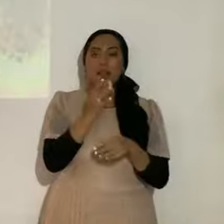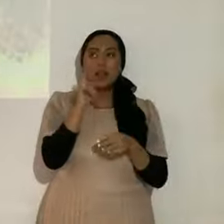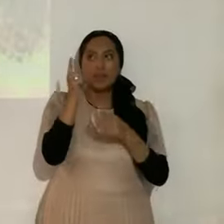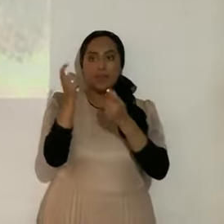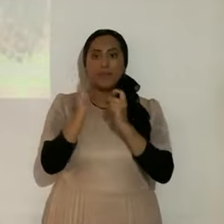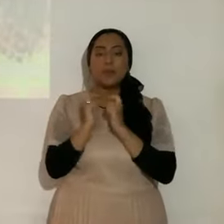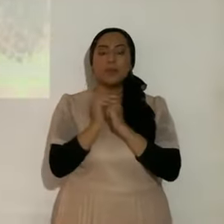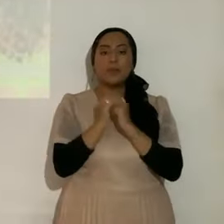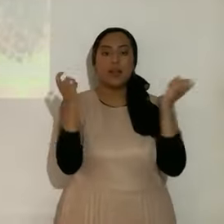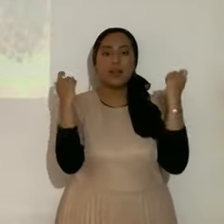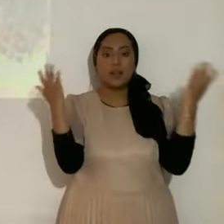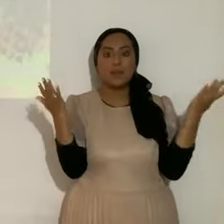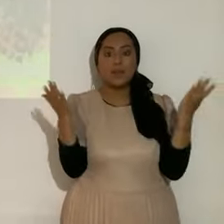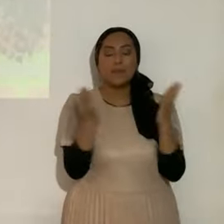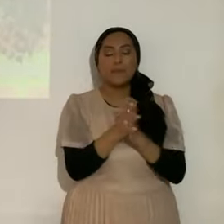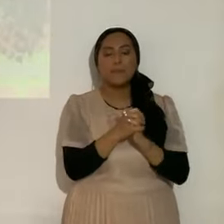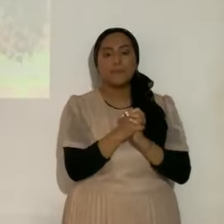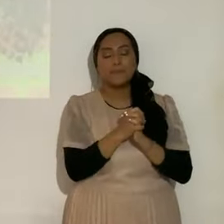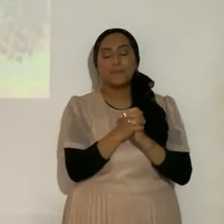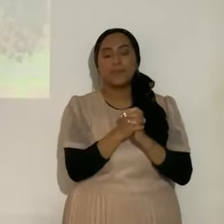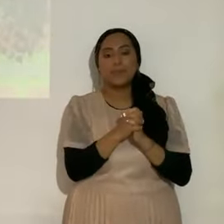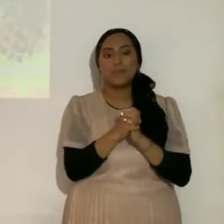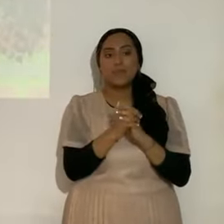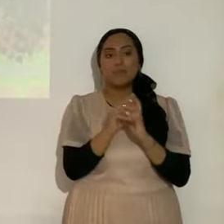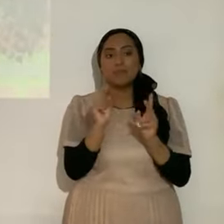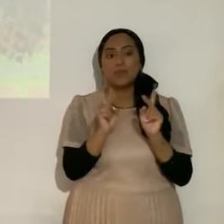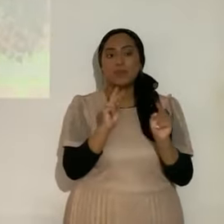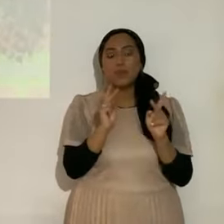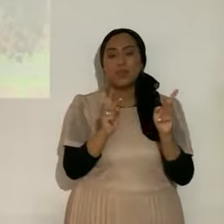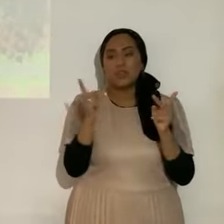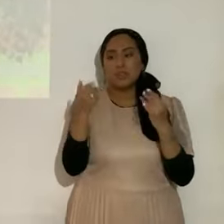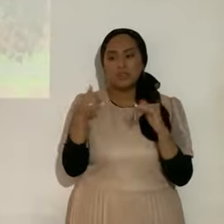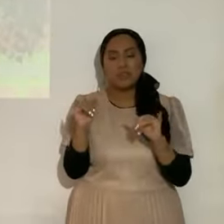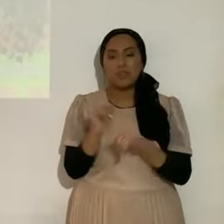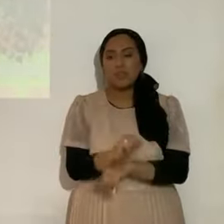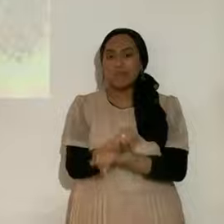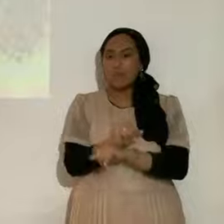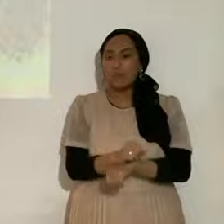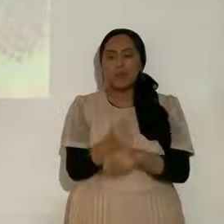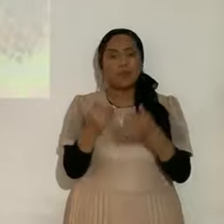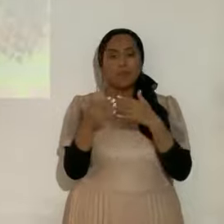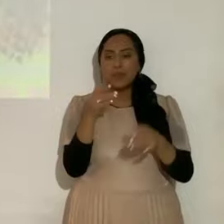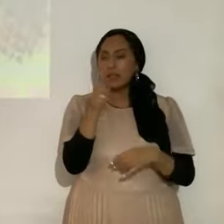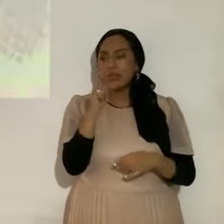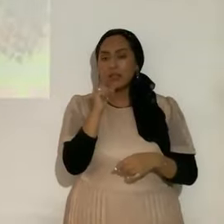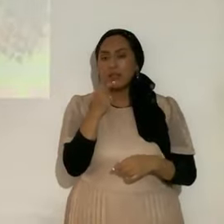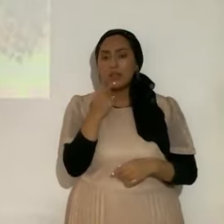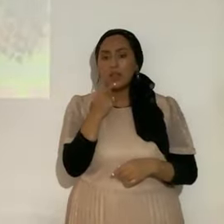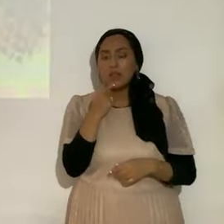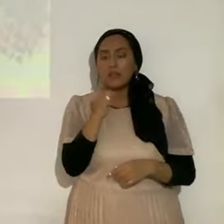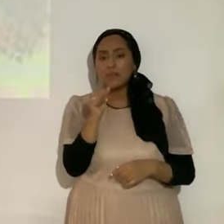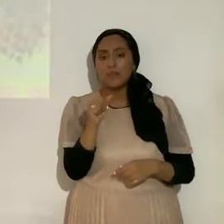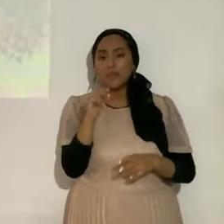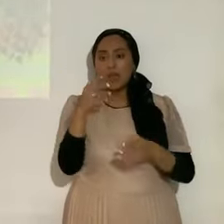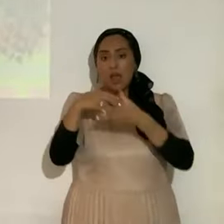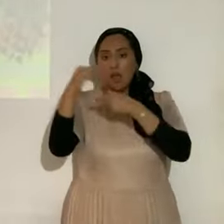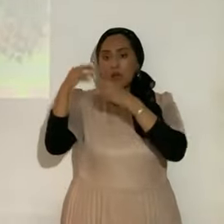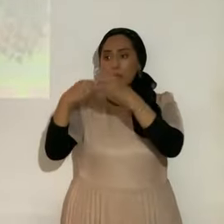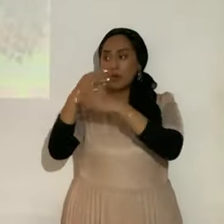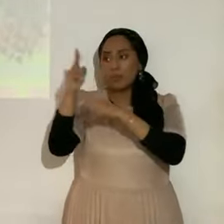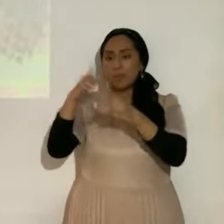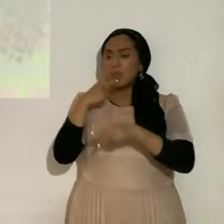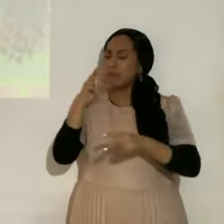delegado. Amén, aleluya. Las personas siguen siendo esclavos, aunque digan que no. Allá afuera en el mundo la gente dice,